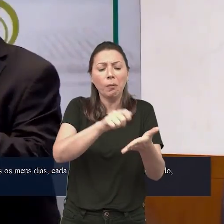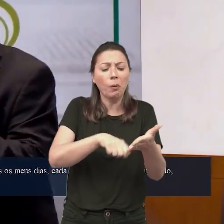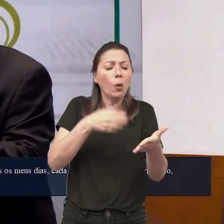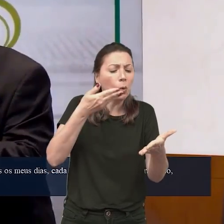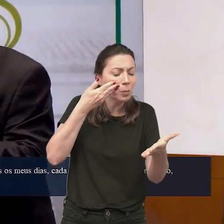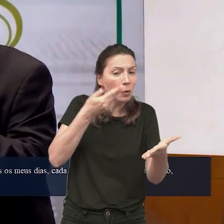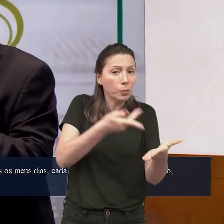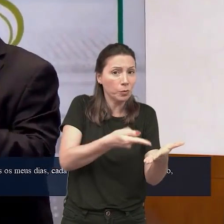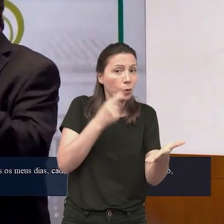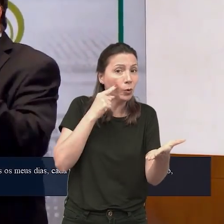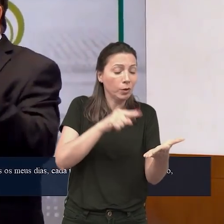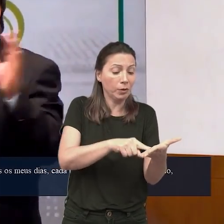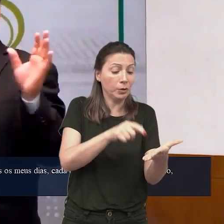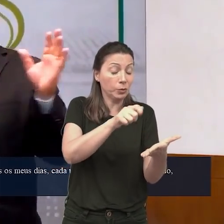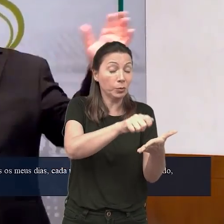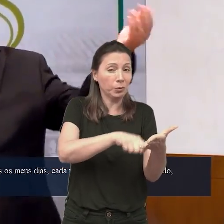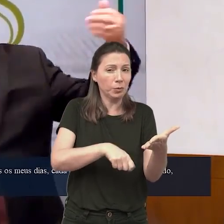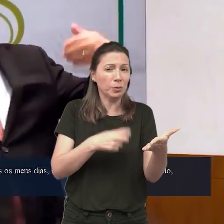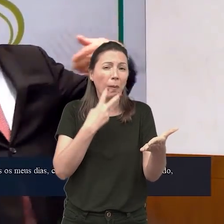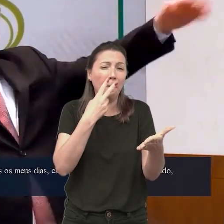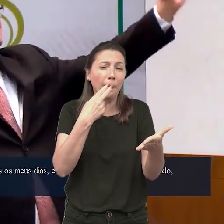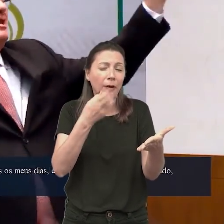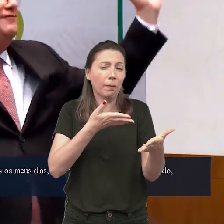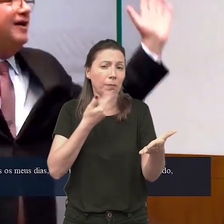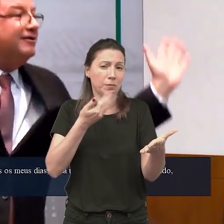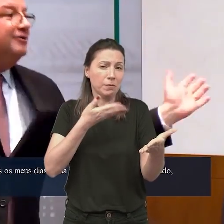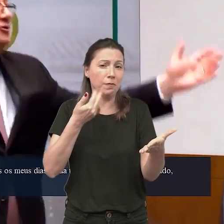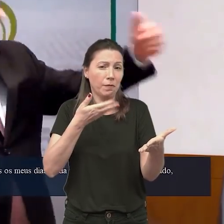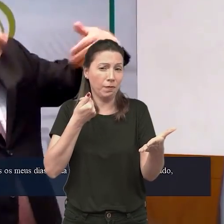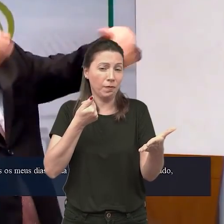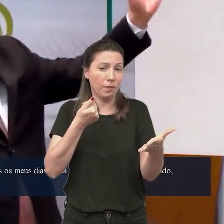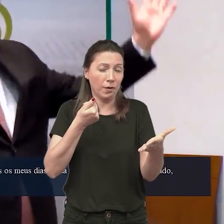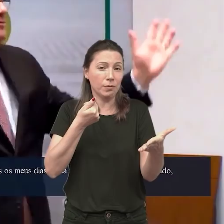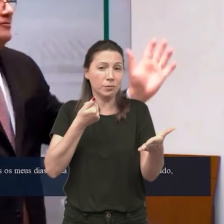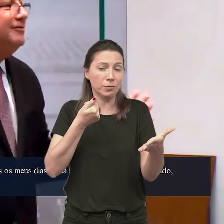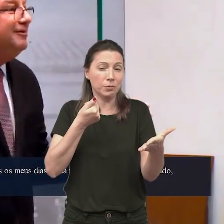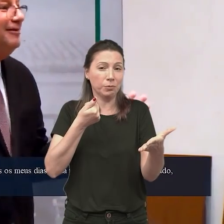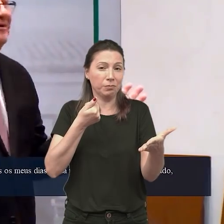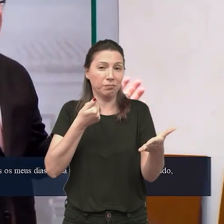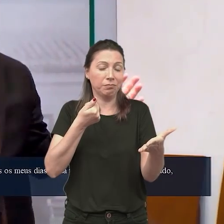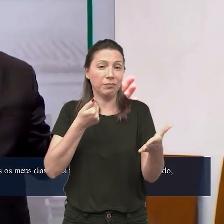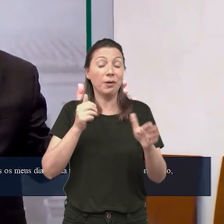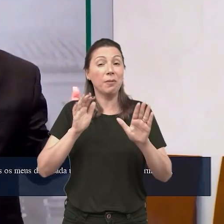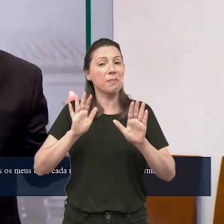resolver. É só você dizer para Deus assim: deixa a vida me levar, o Senhor vai me levando.